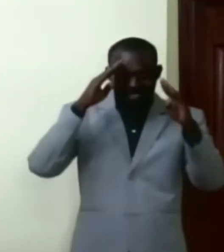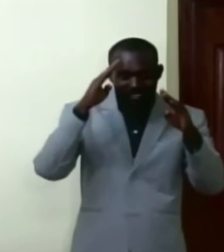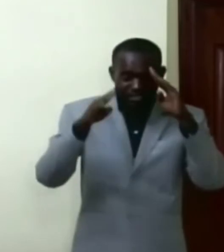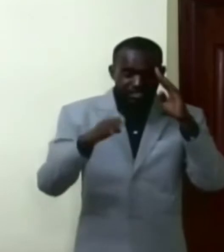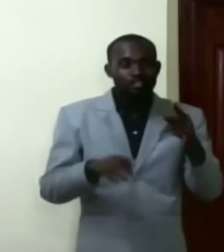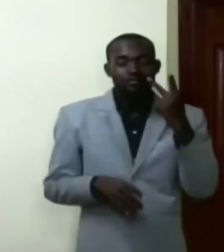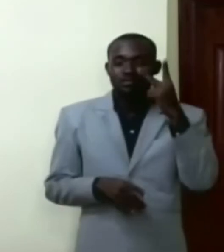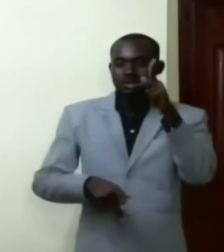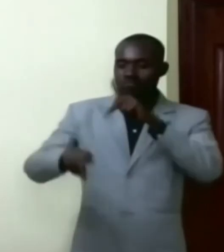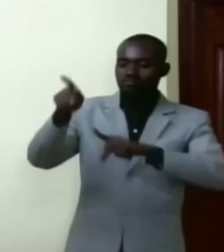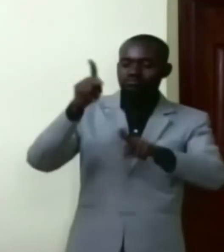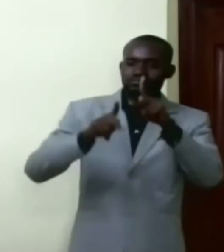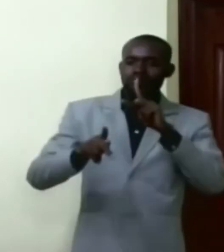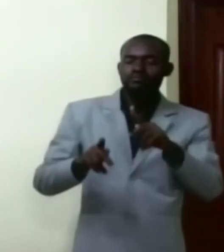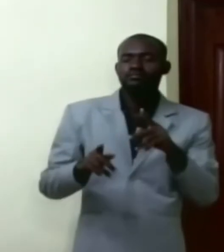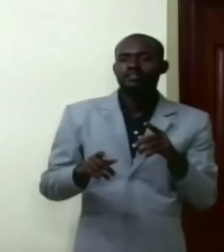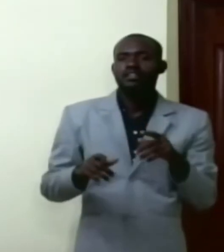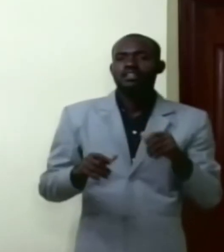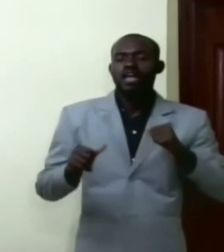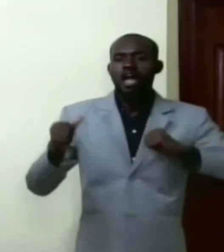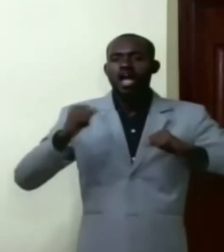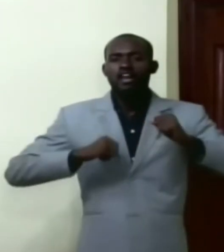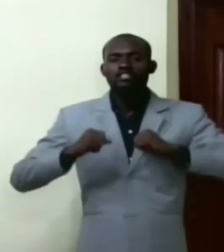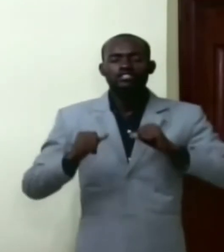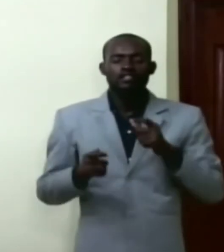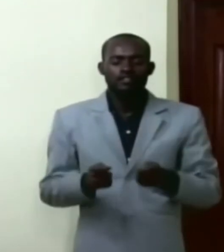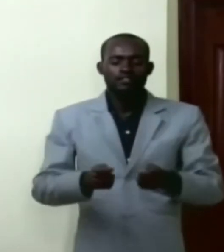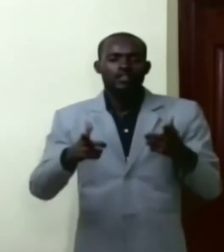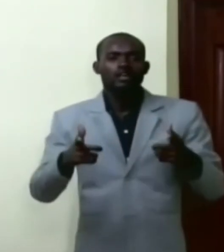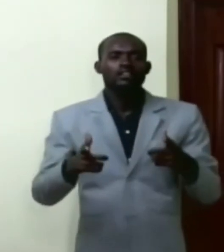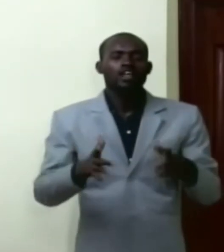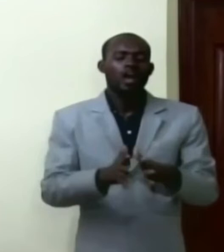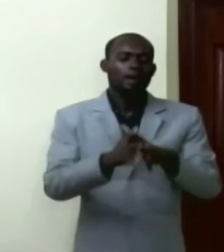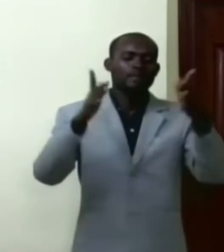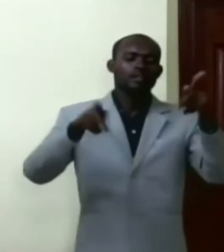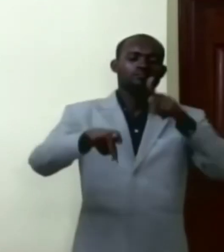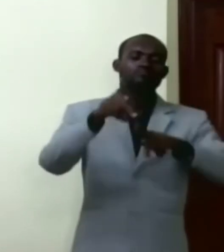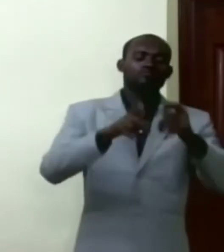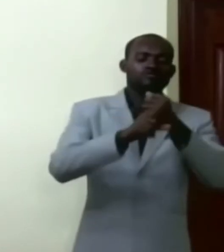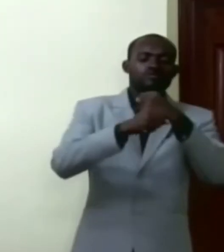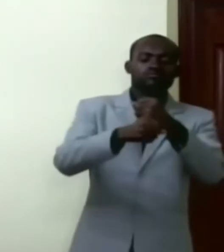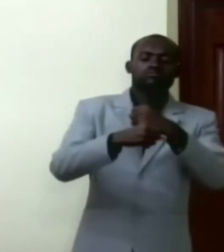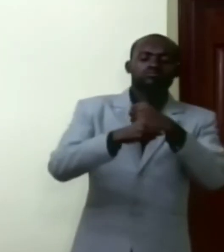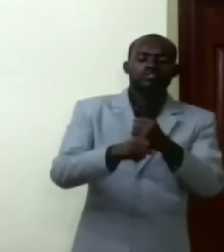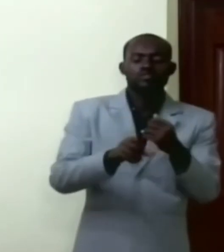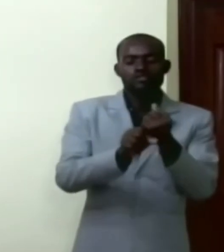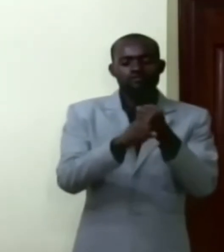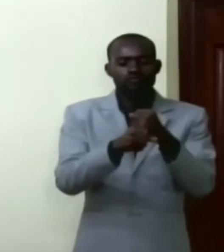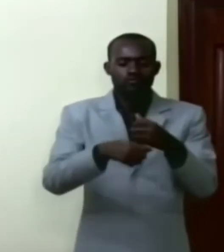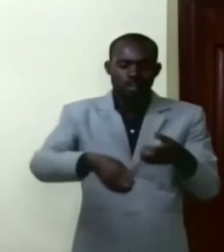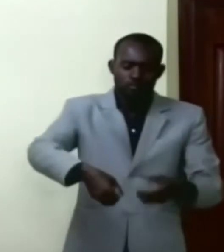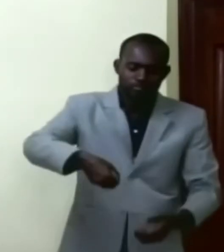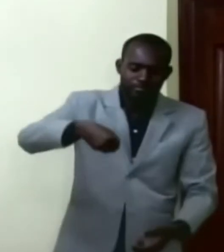qui réagit vite. En pile monde, la guerre fait masque, je dis. En pile monde, fait vous quitte, je mets vous quitte